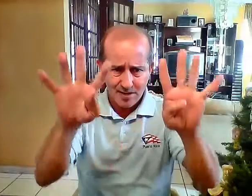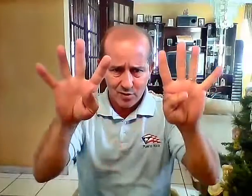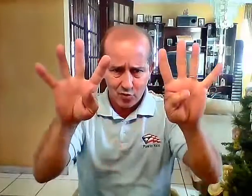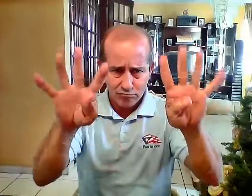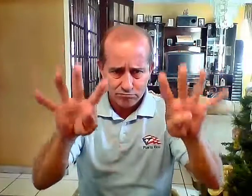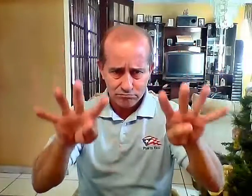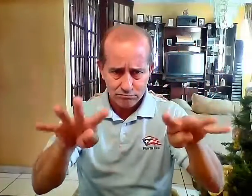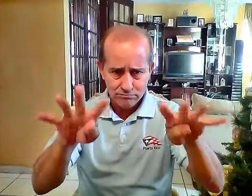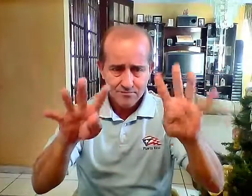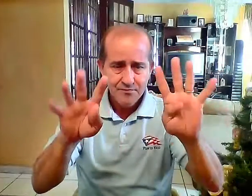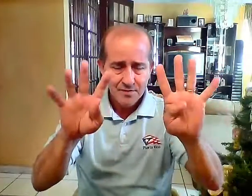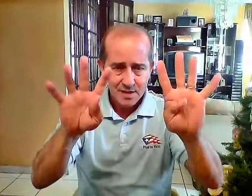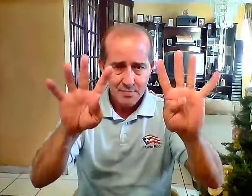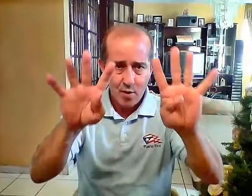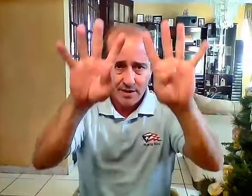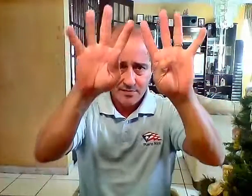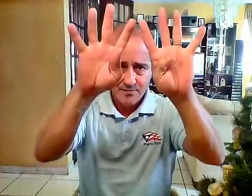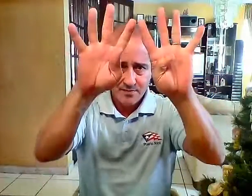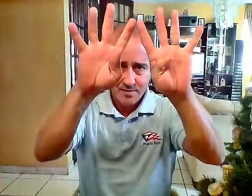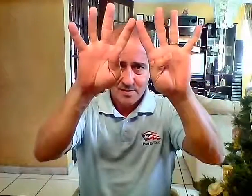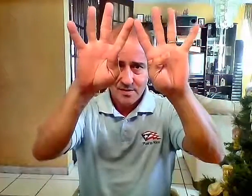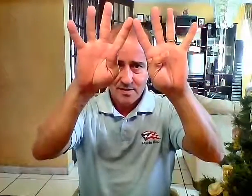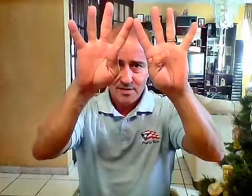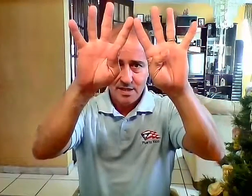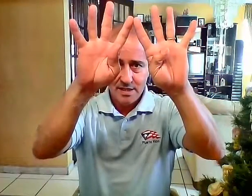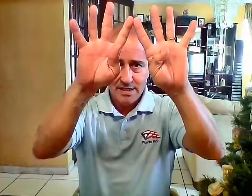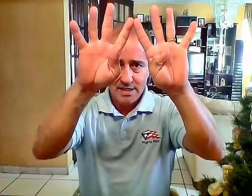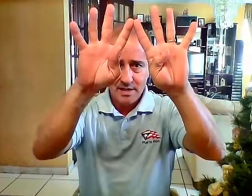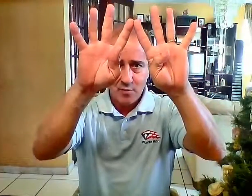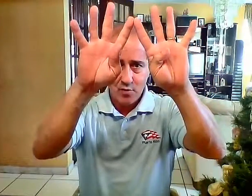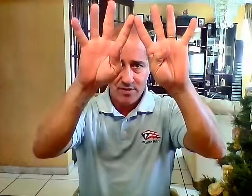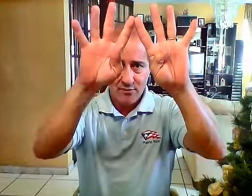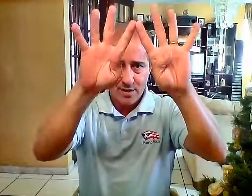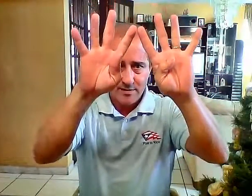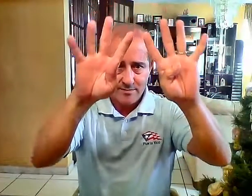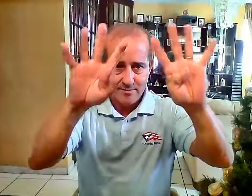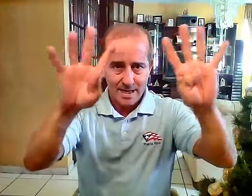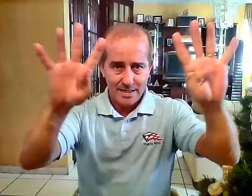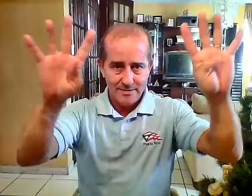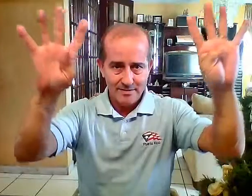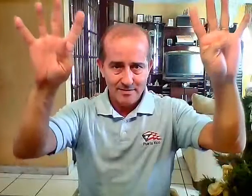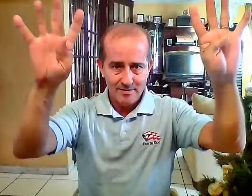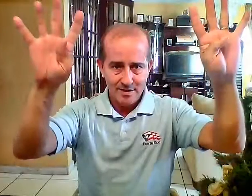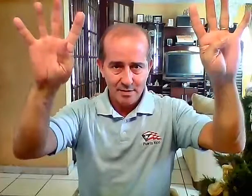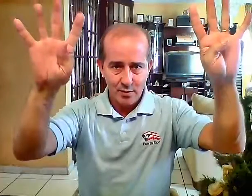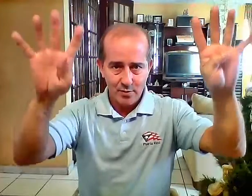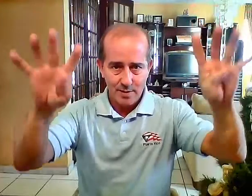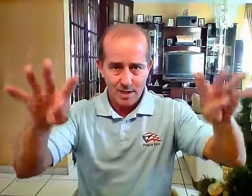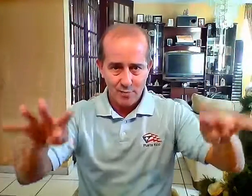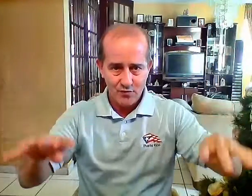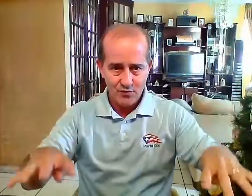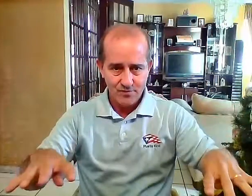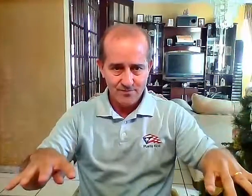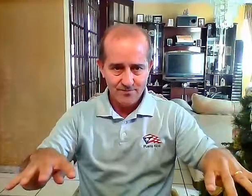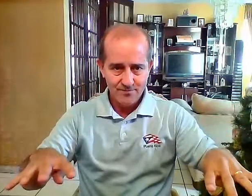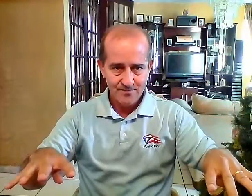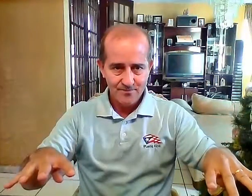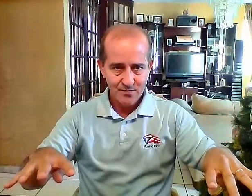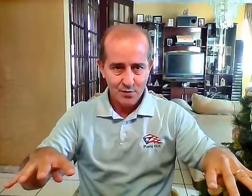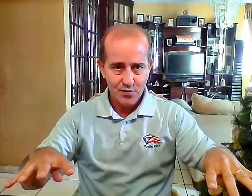patrón, y vamos a ver, delineamos como si fuera el balance y luego bajamos